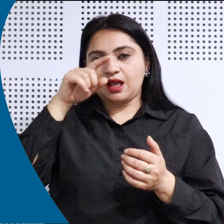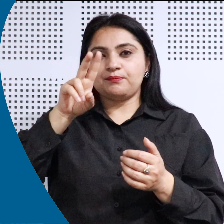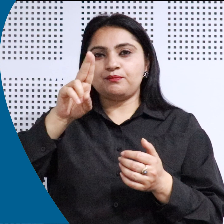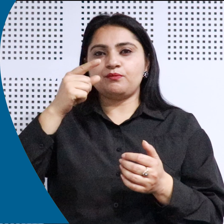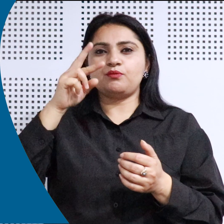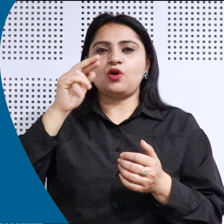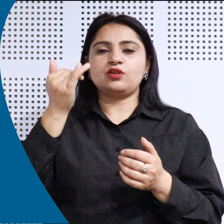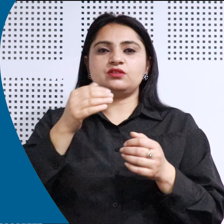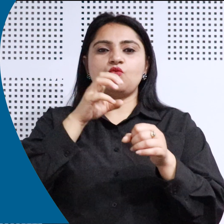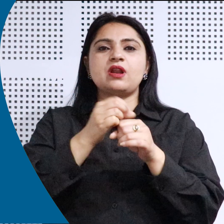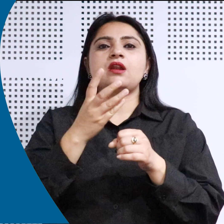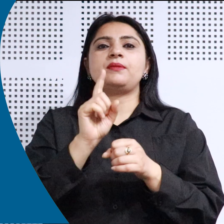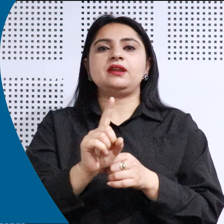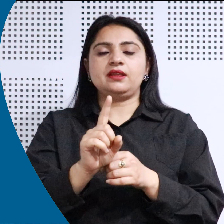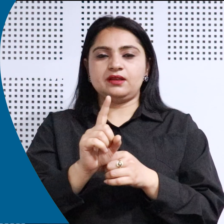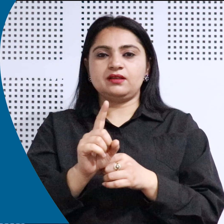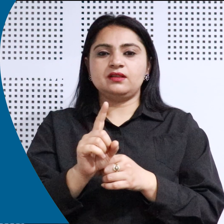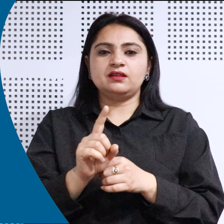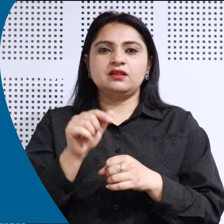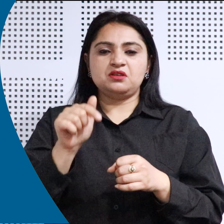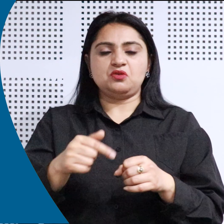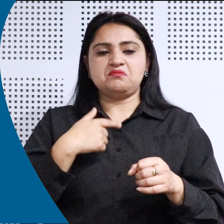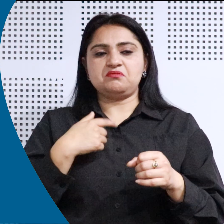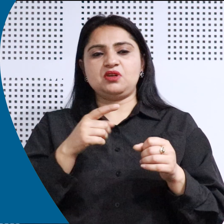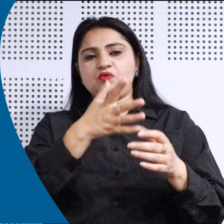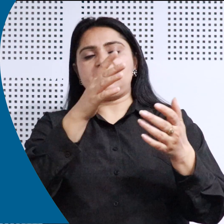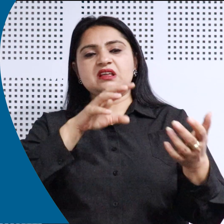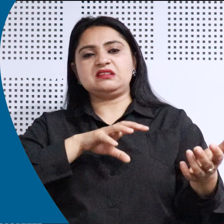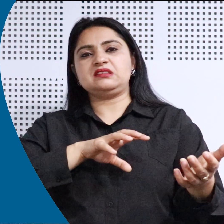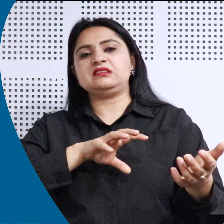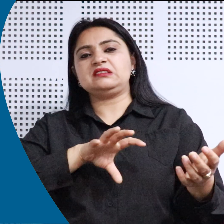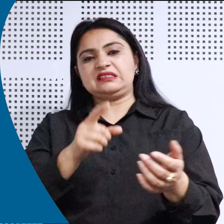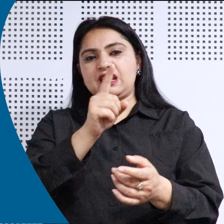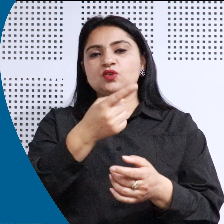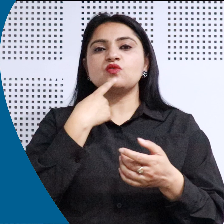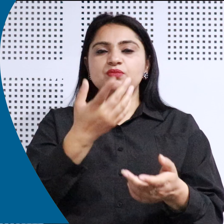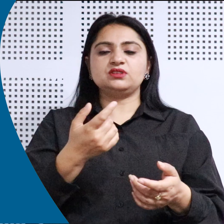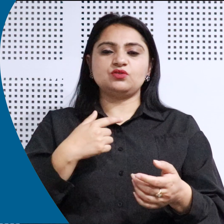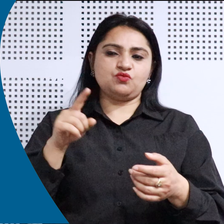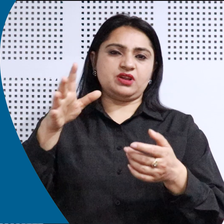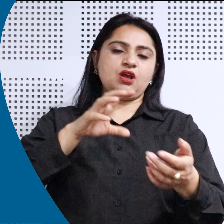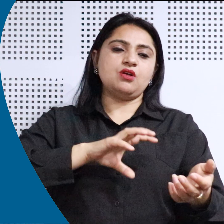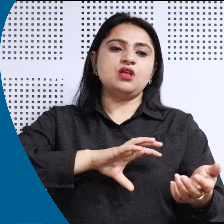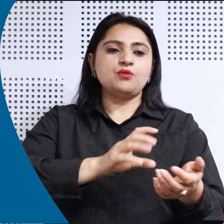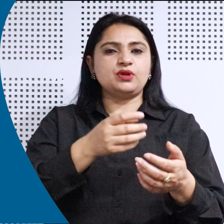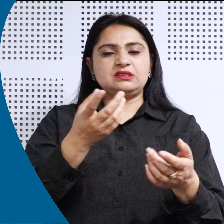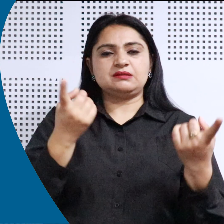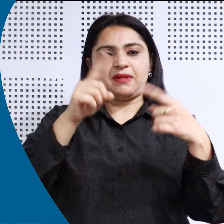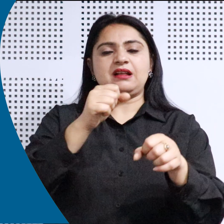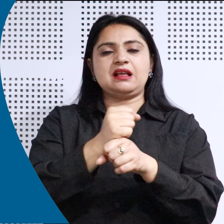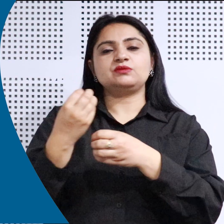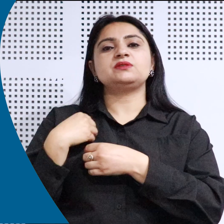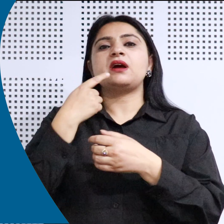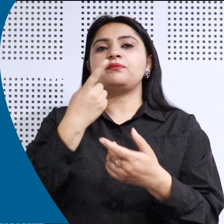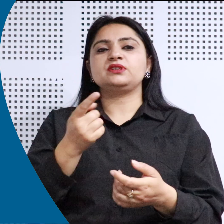वडा नम्बर 1। सम्बन्धै छैन। विकासका सञ्जालमा एकाले बनाए यो मेरो होइन स्थानीयको हो भन्छ, अर्कोले भन्छ होइन प्रदेशको भागमा पर्छ यो काम गर्ने